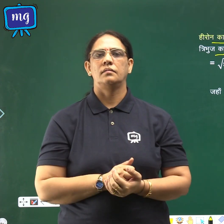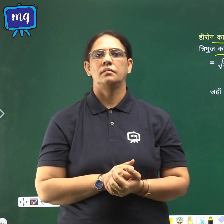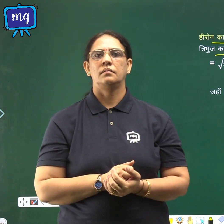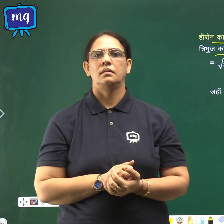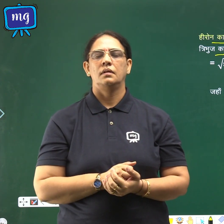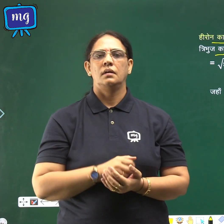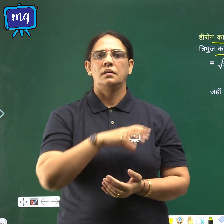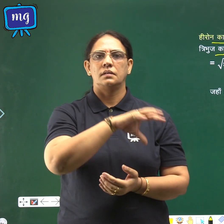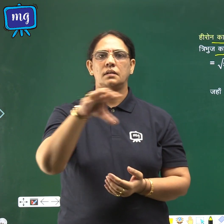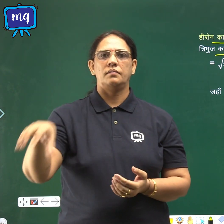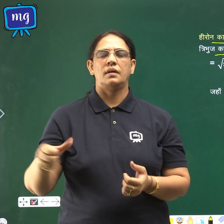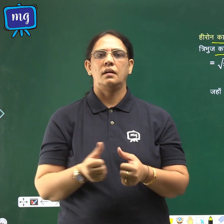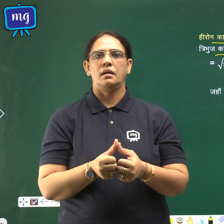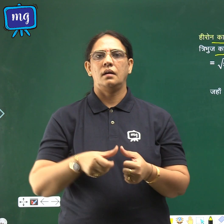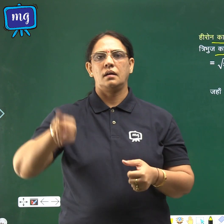क्षेत्रफल